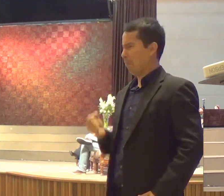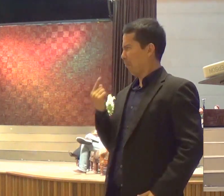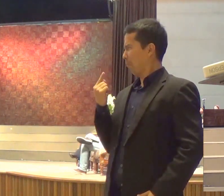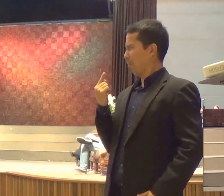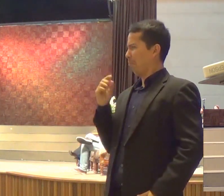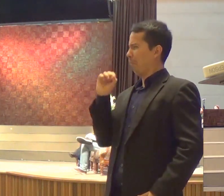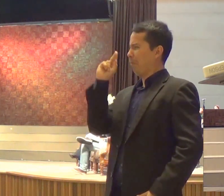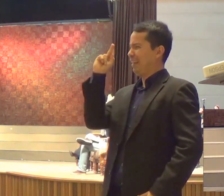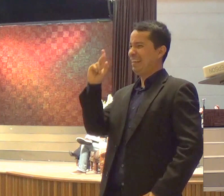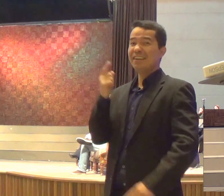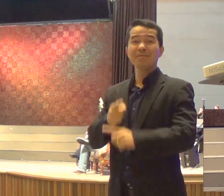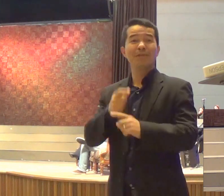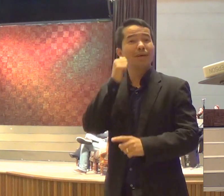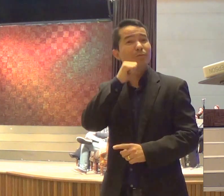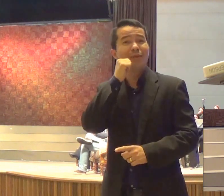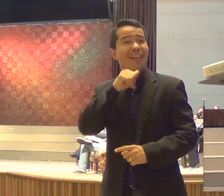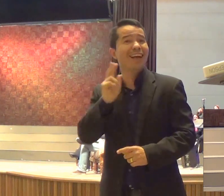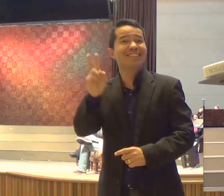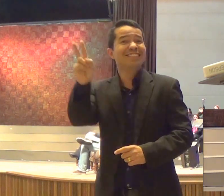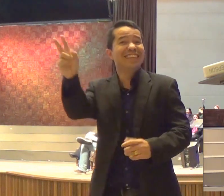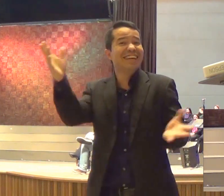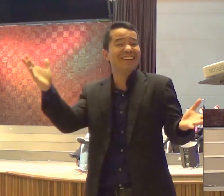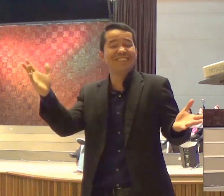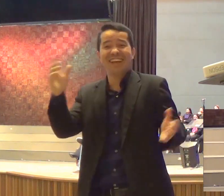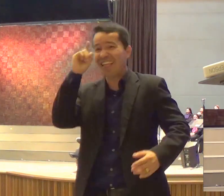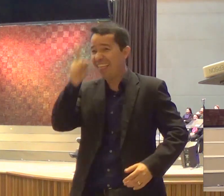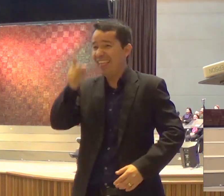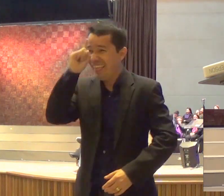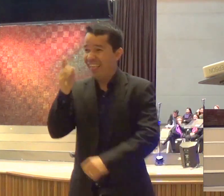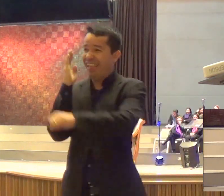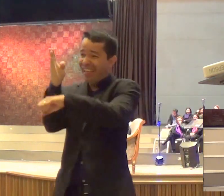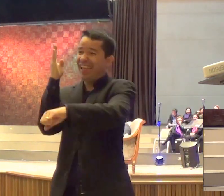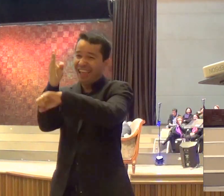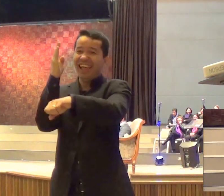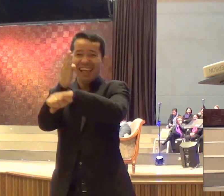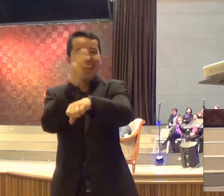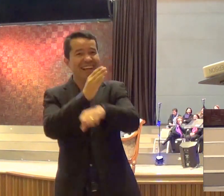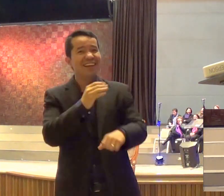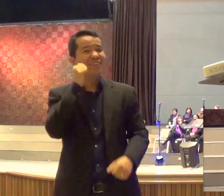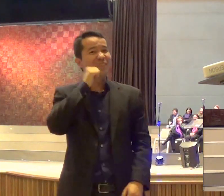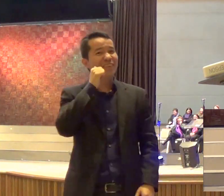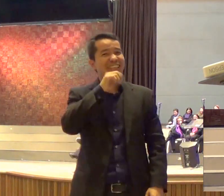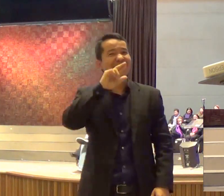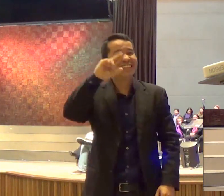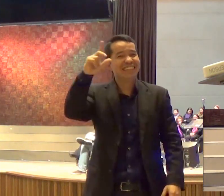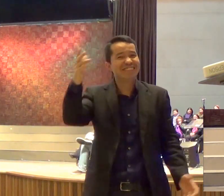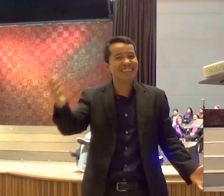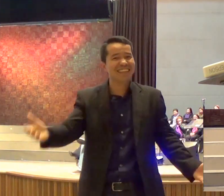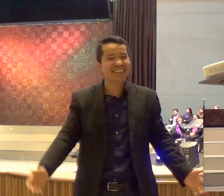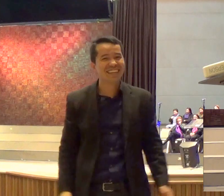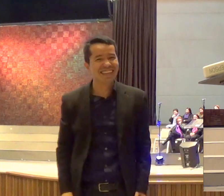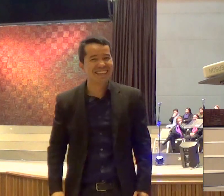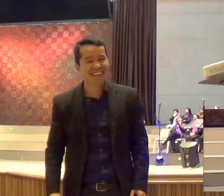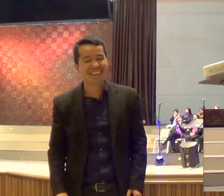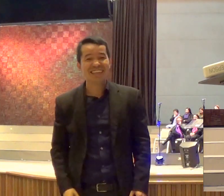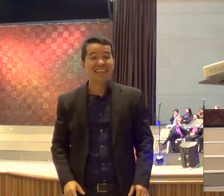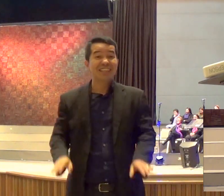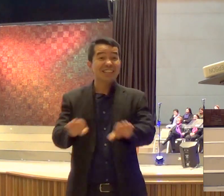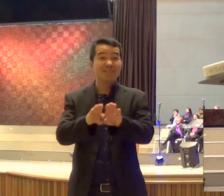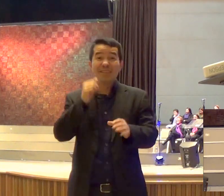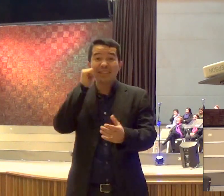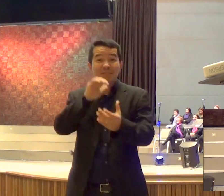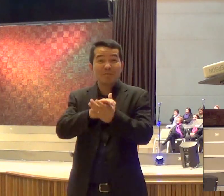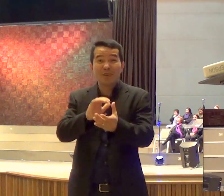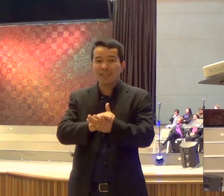a mulher desses negócios mulher tem esses negócio E aí mulher vamos